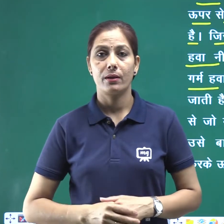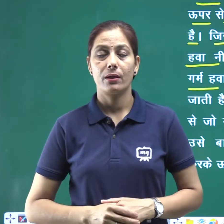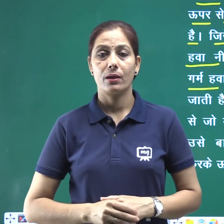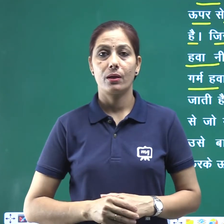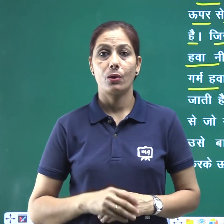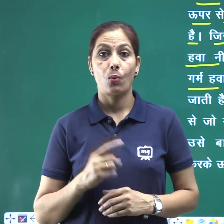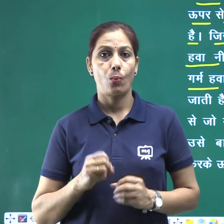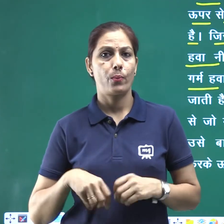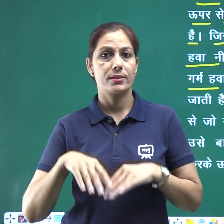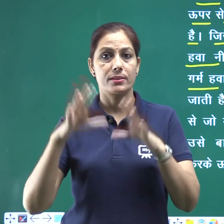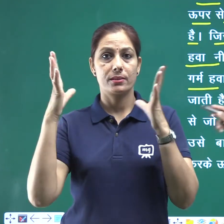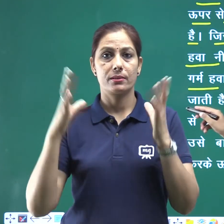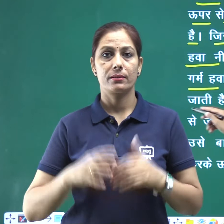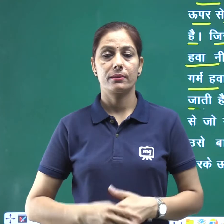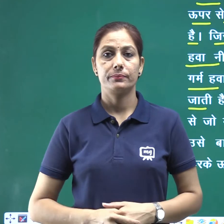ऊपर से चली जाती है।